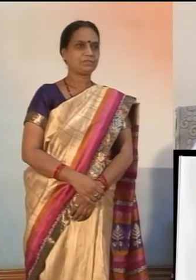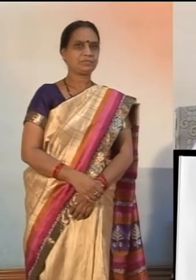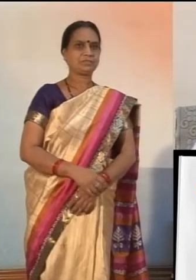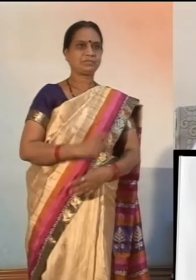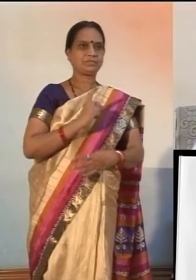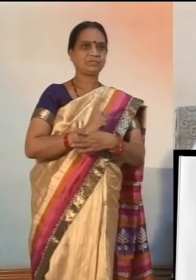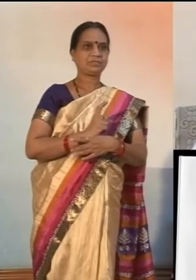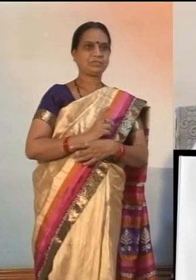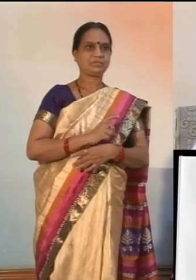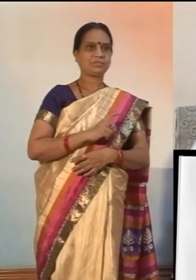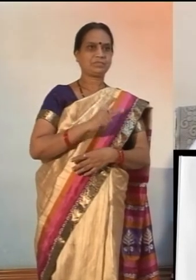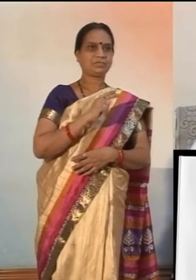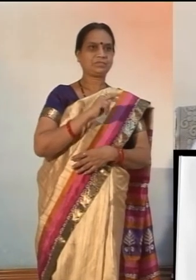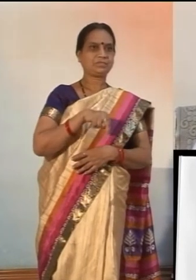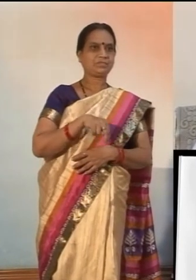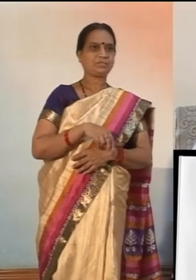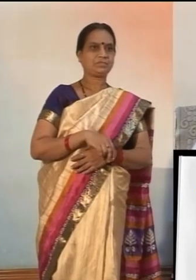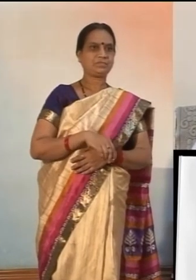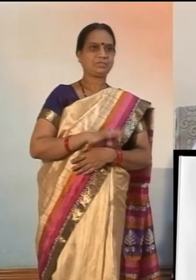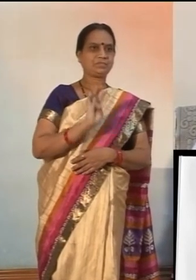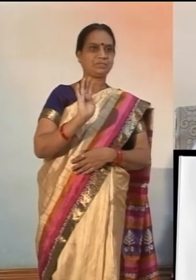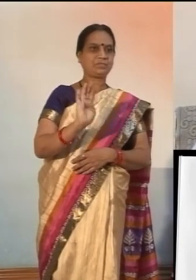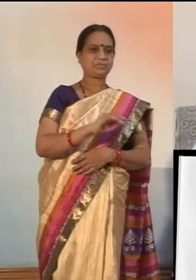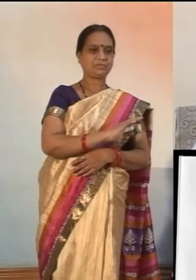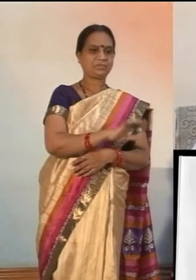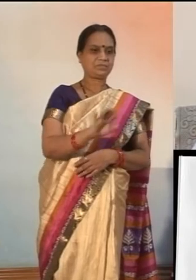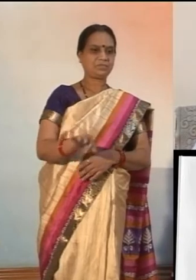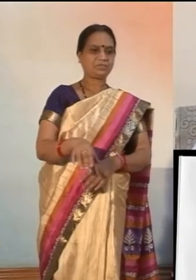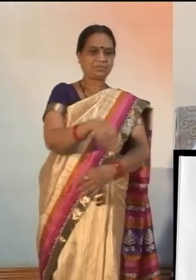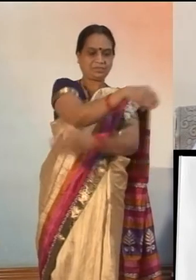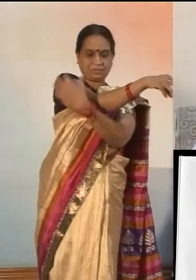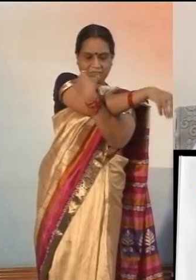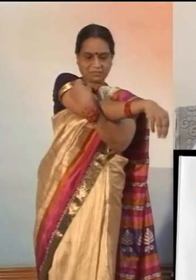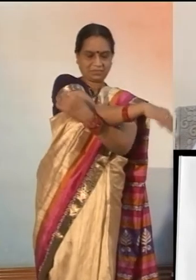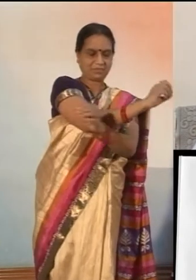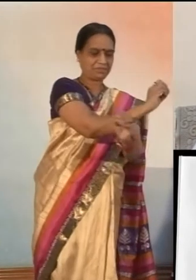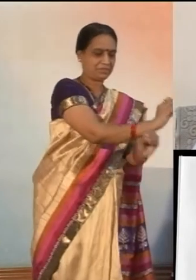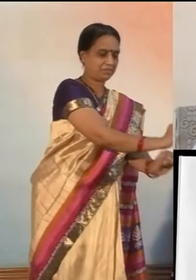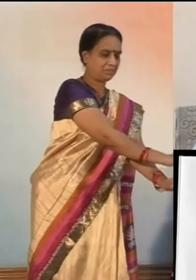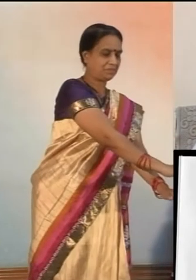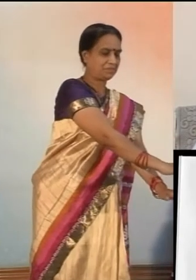शिक्षक ने चारों बच्चों को हाथी के पास छोड़ दिया